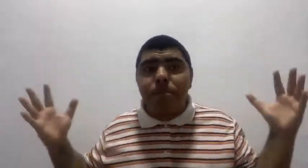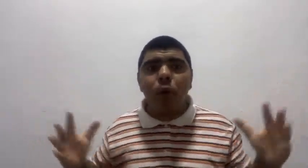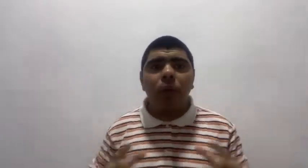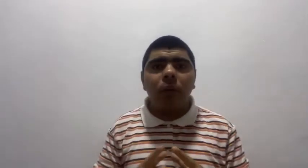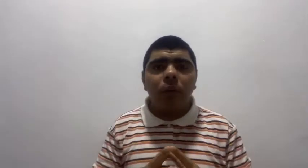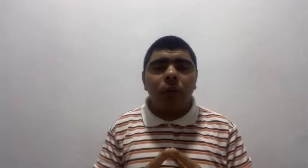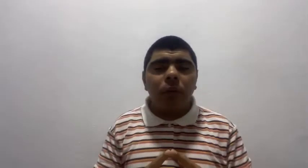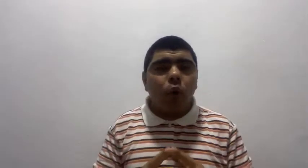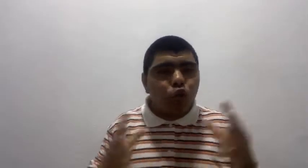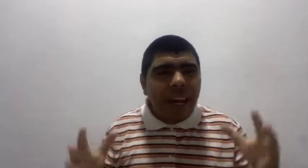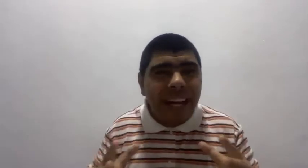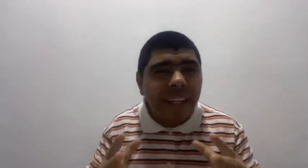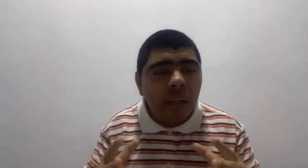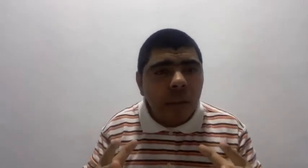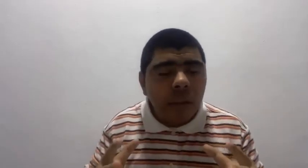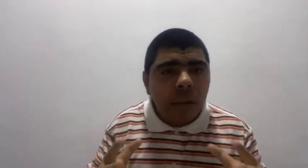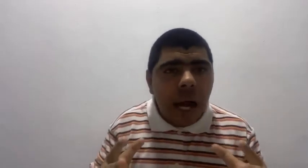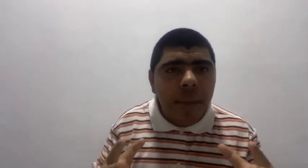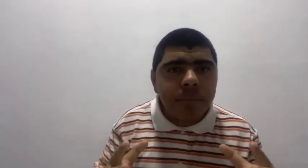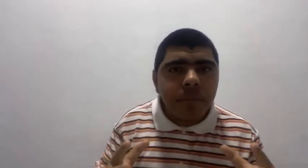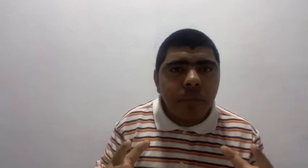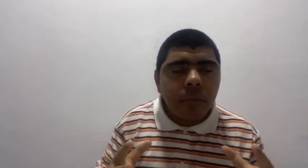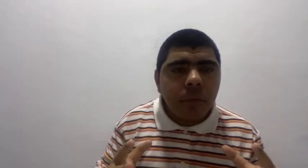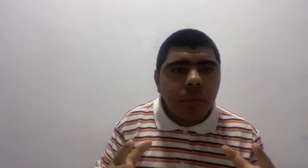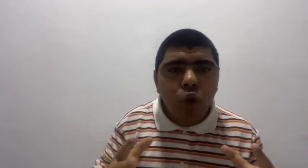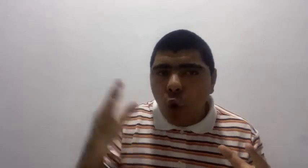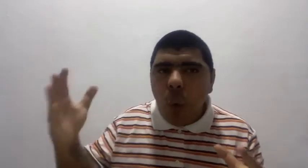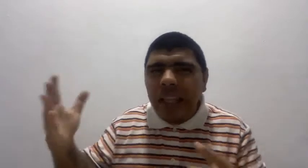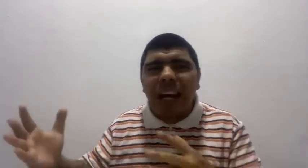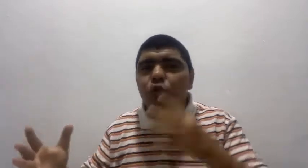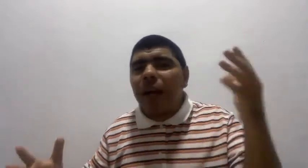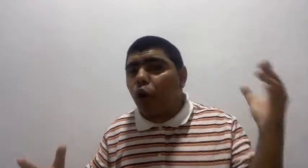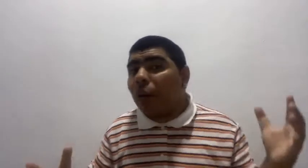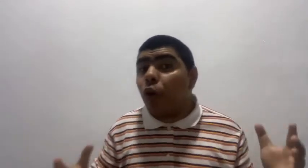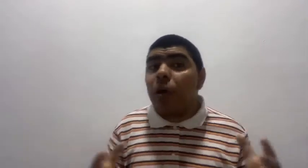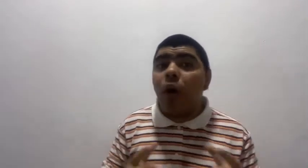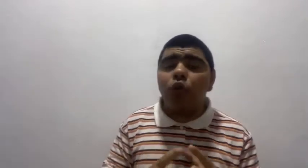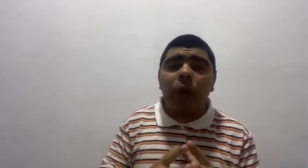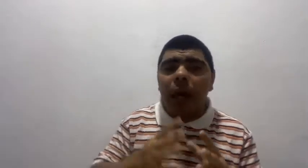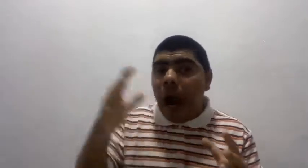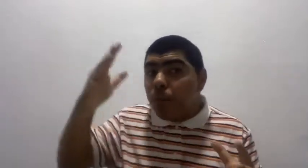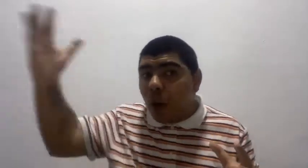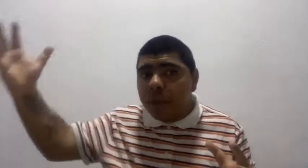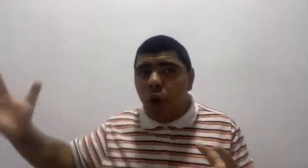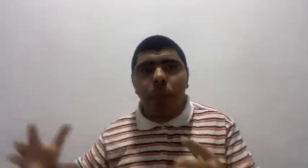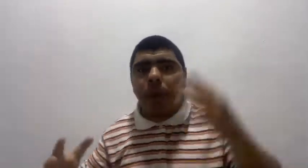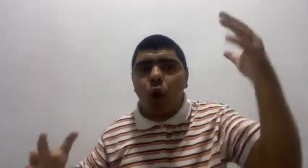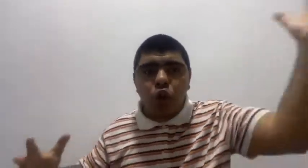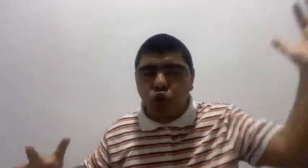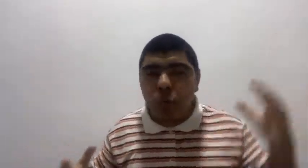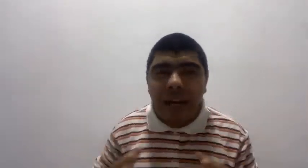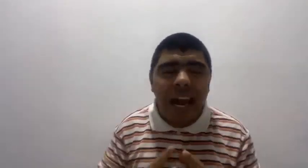mismo. O sea, amén, no cuadra una cosa con la otra. Amo a Dios, pero odio su palabra.